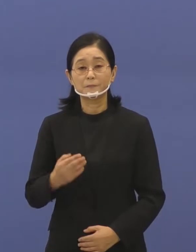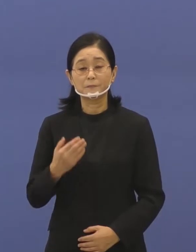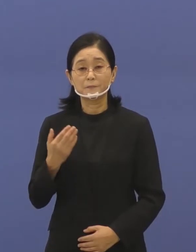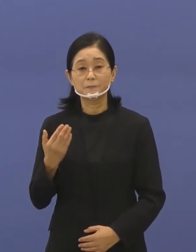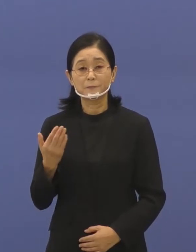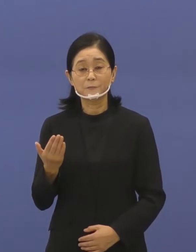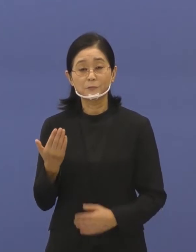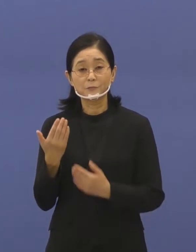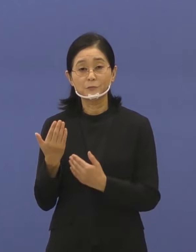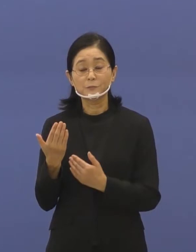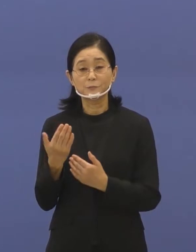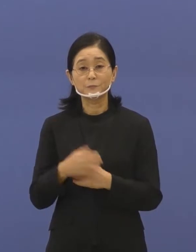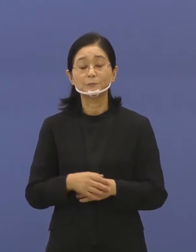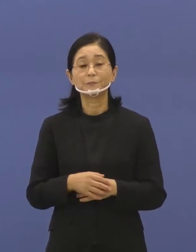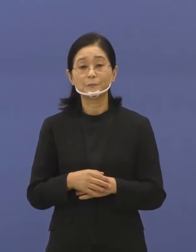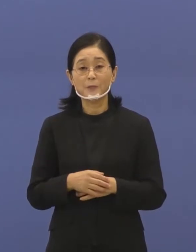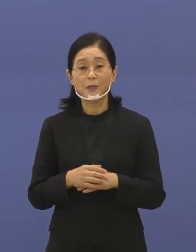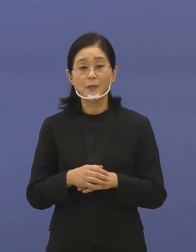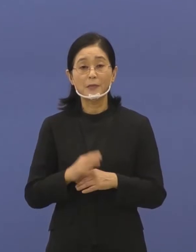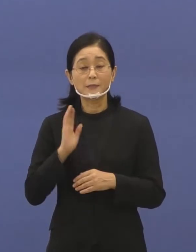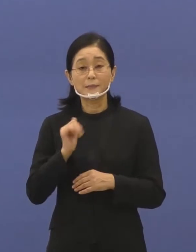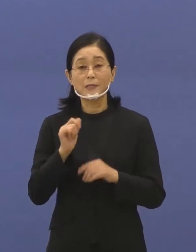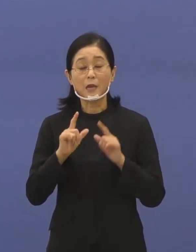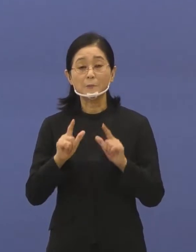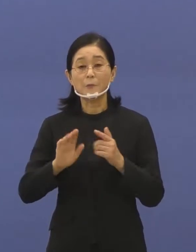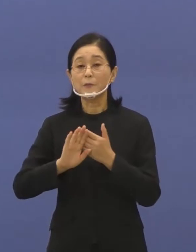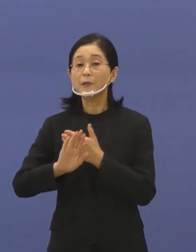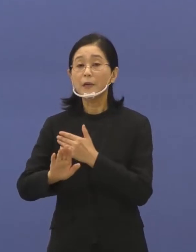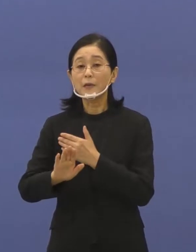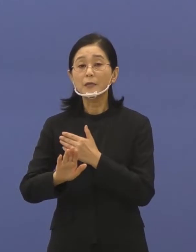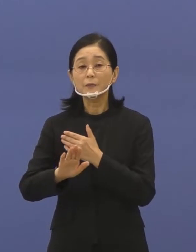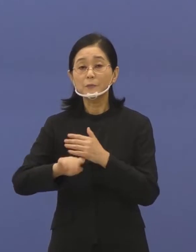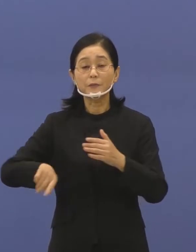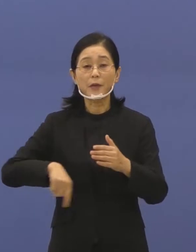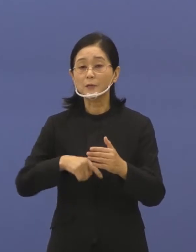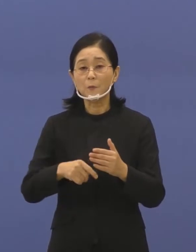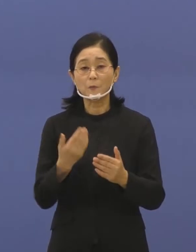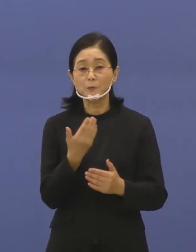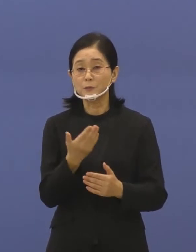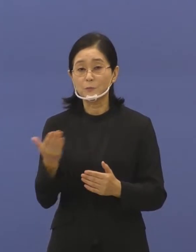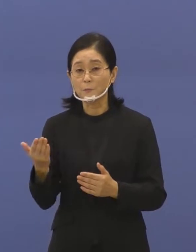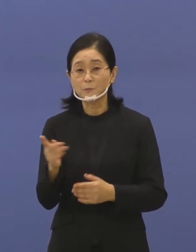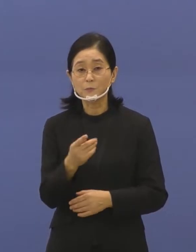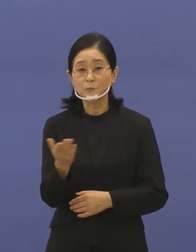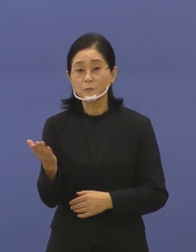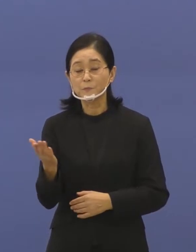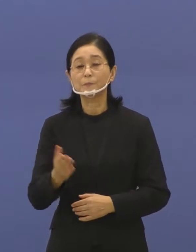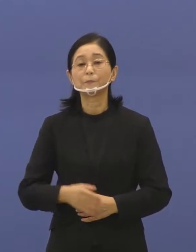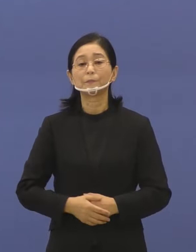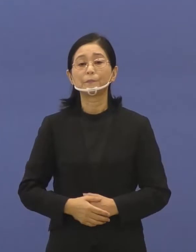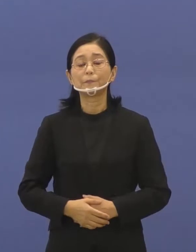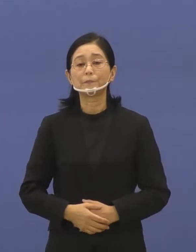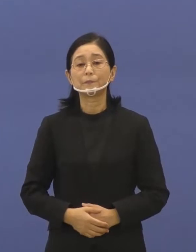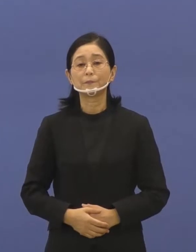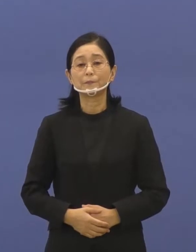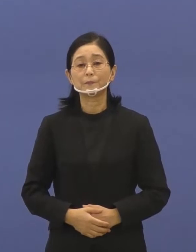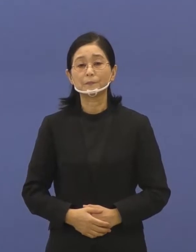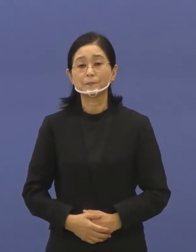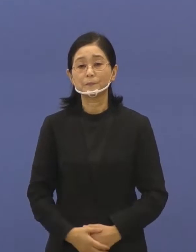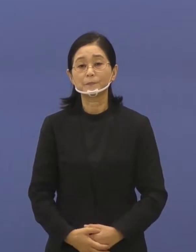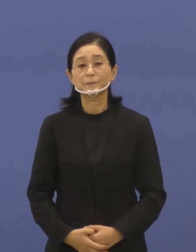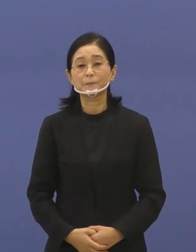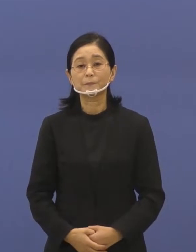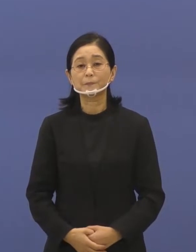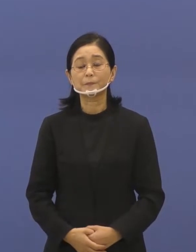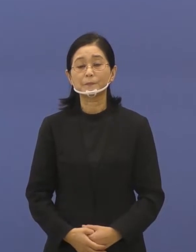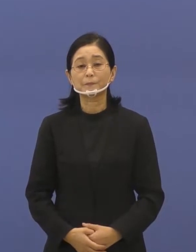それでは発表事項以外について、本日は記者クラブを代表しての幹事社質問の用意はありませんので、各社さんから質問があればお願いいた